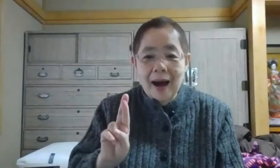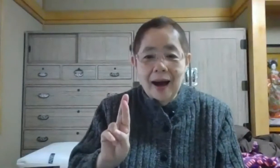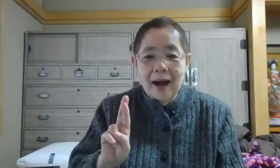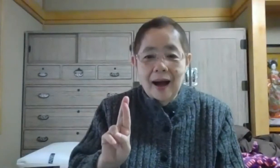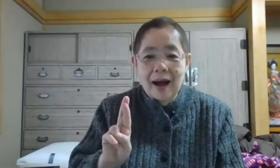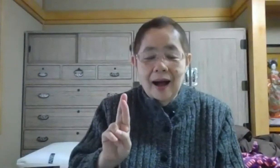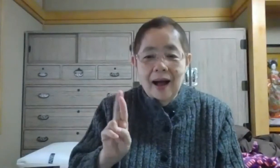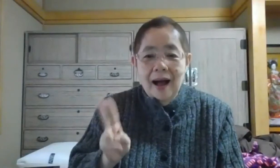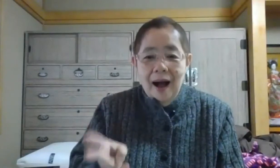ラ